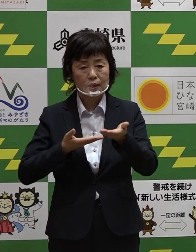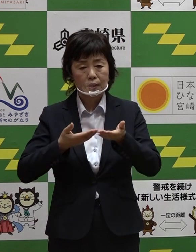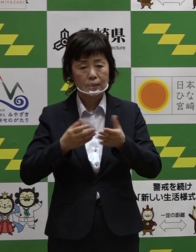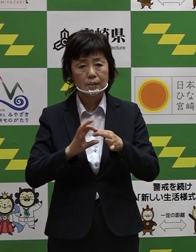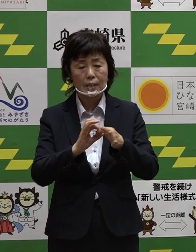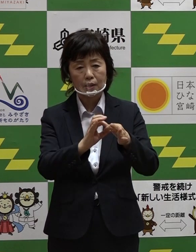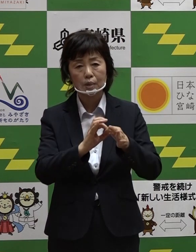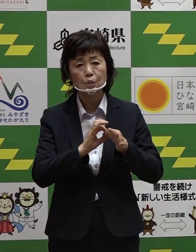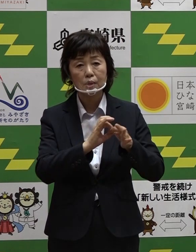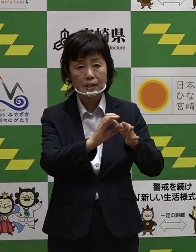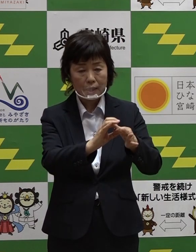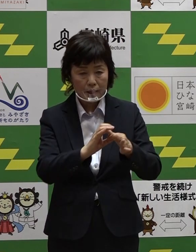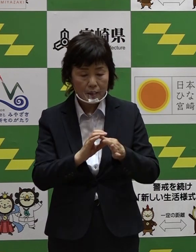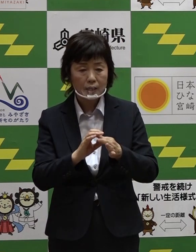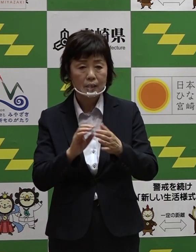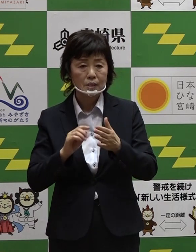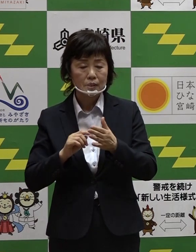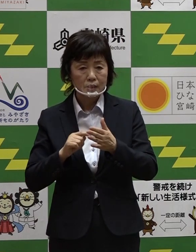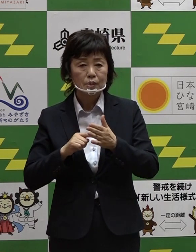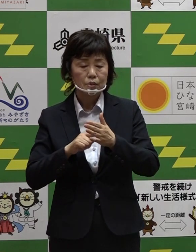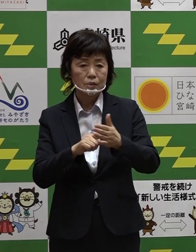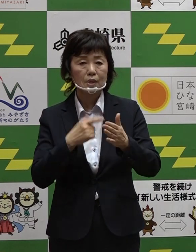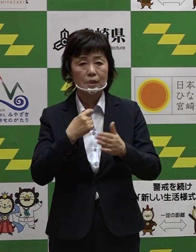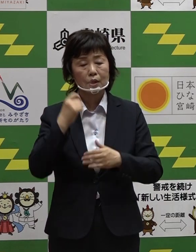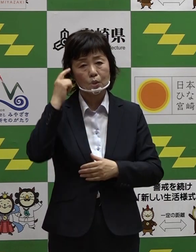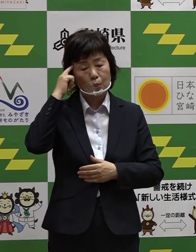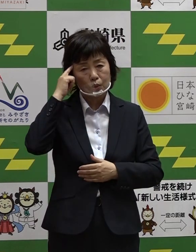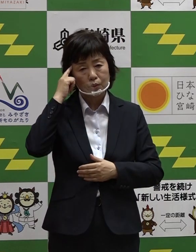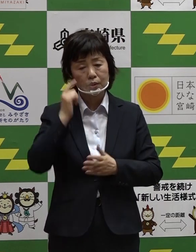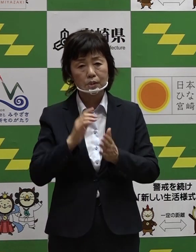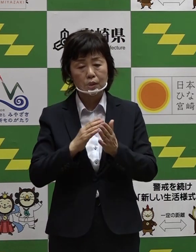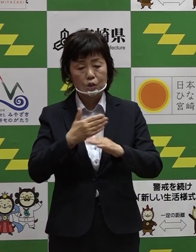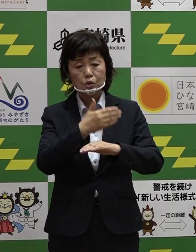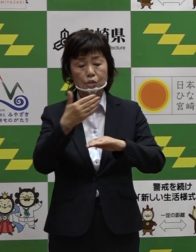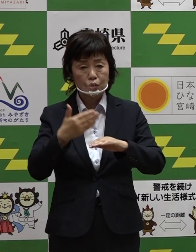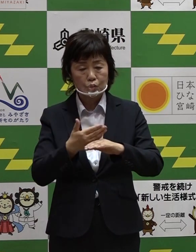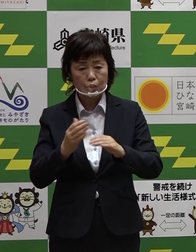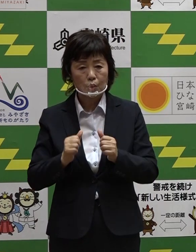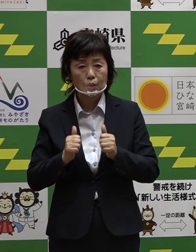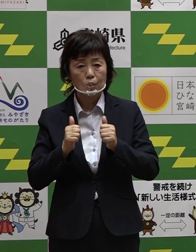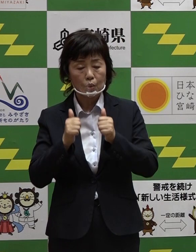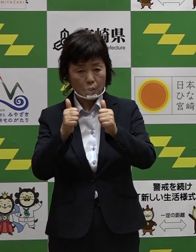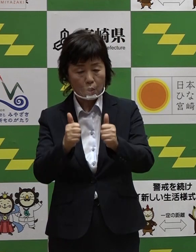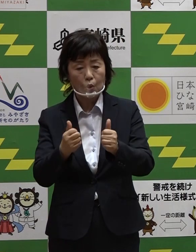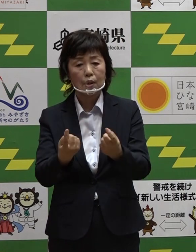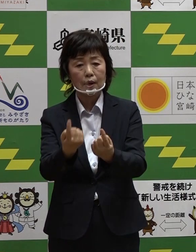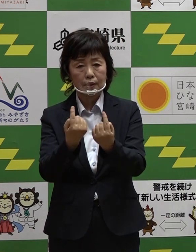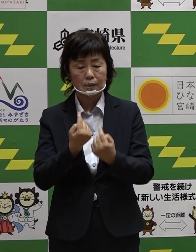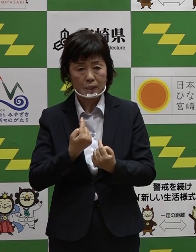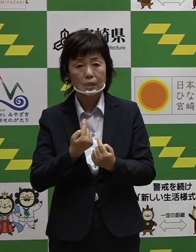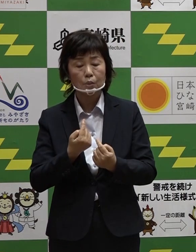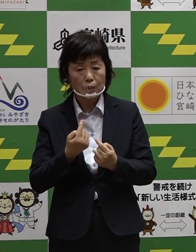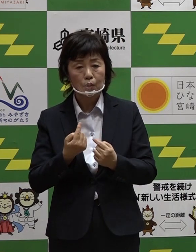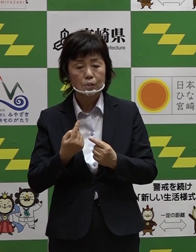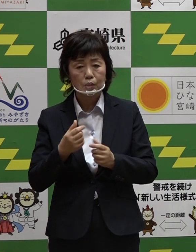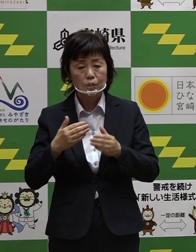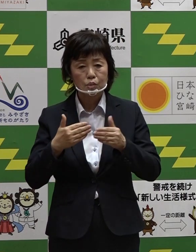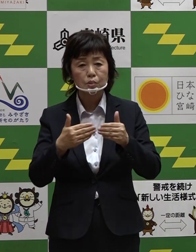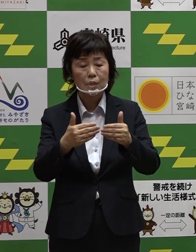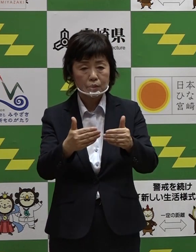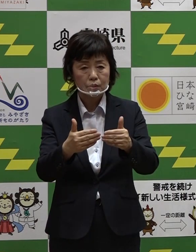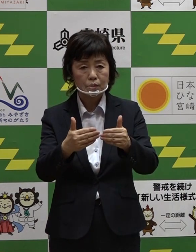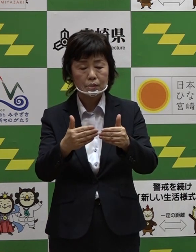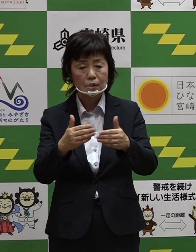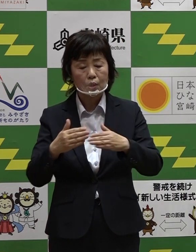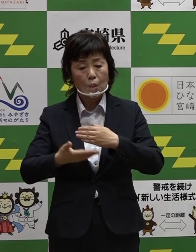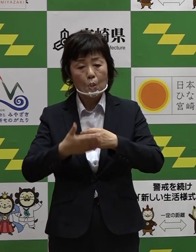ということになります。その特に九州の往来を支援するということで、今回6月の補正予算で提案しております